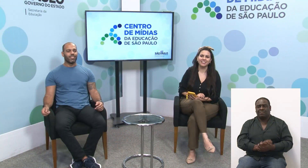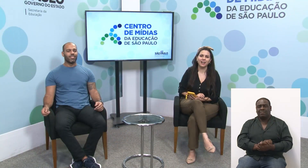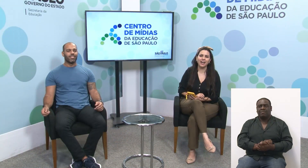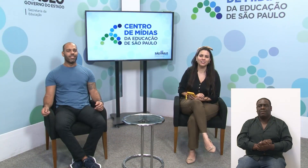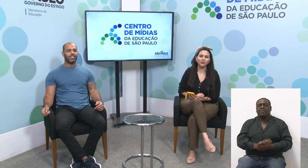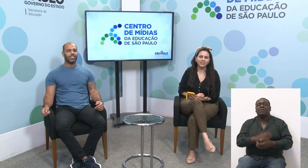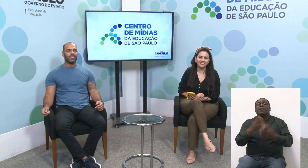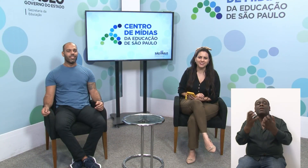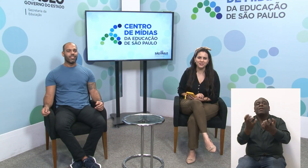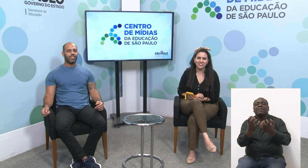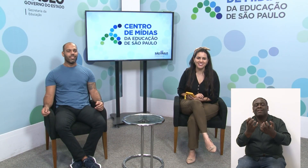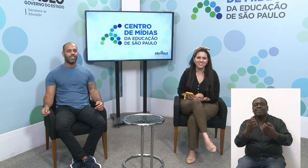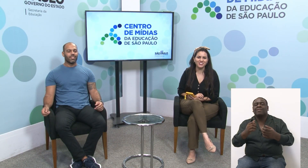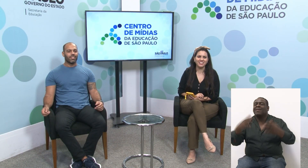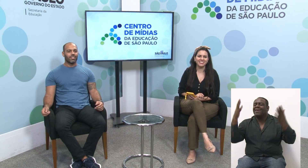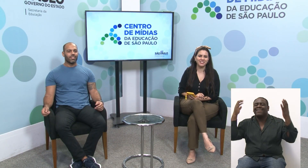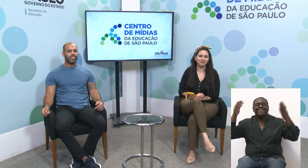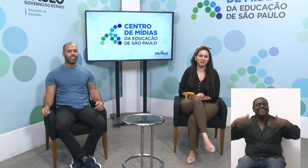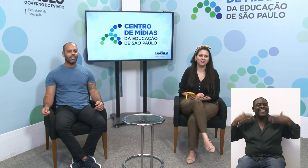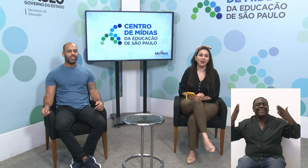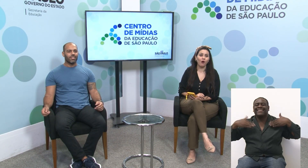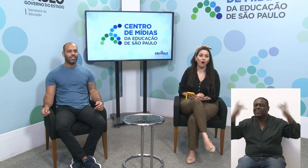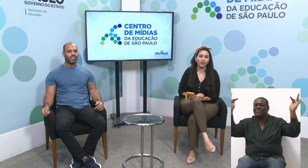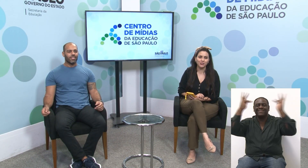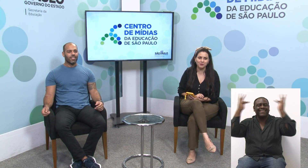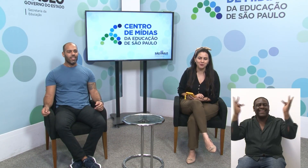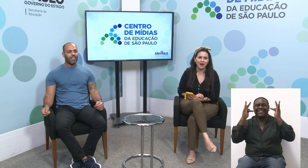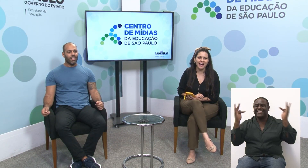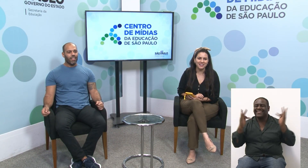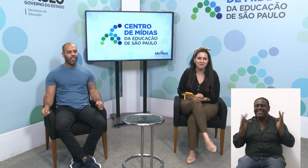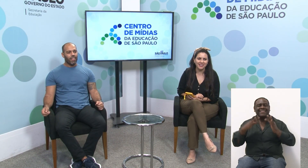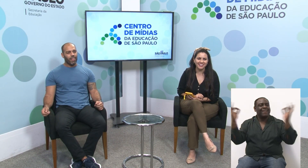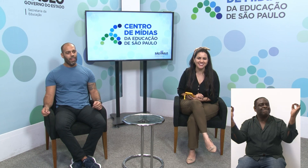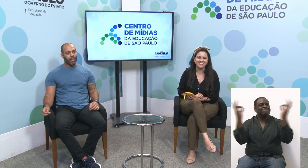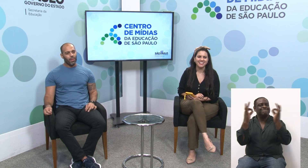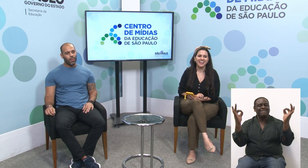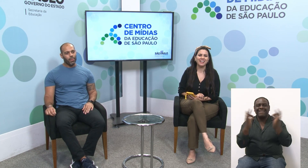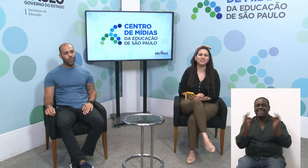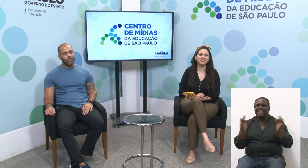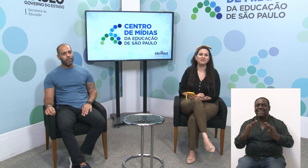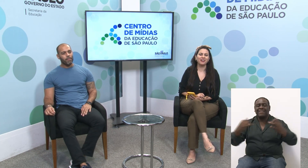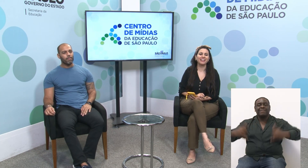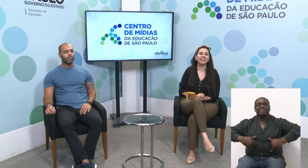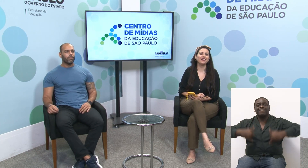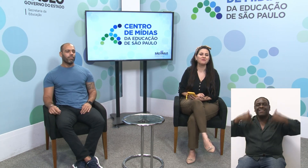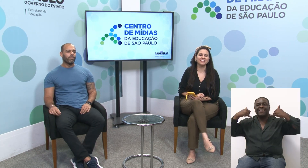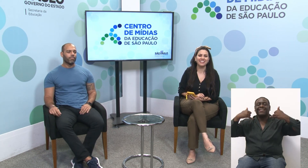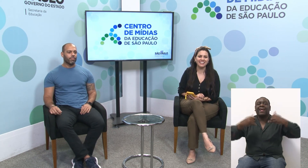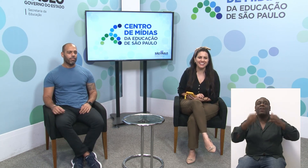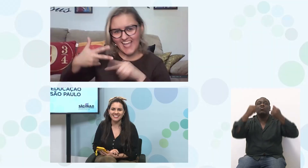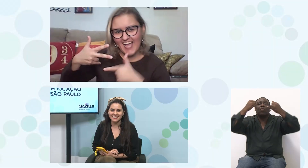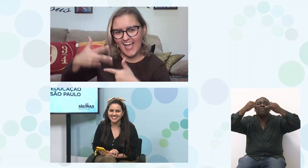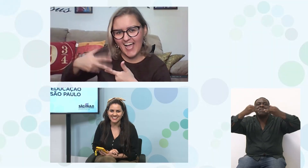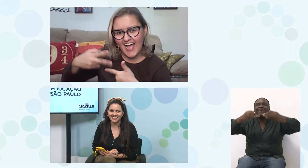Querida, adorando te assistir aqui, viu? Tá ótimo, parabéns. A sua fala é uma